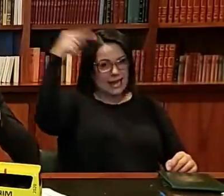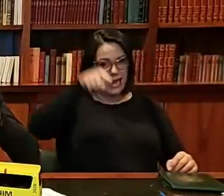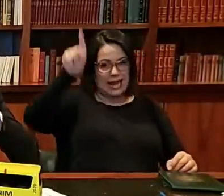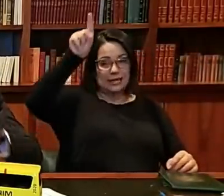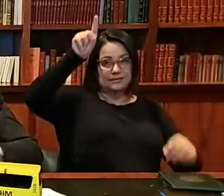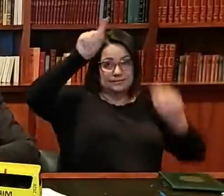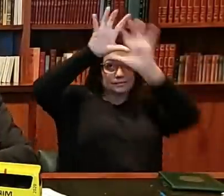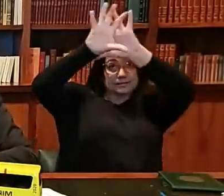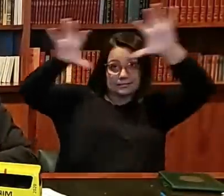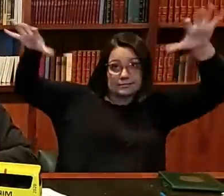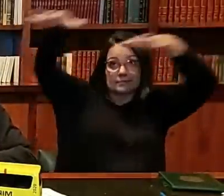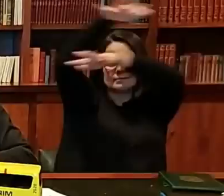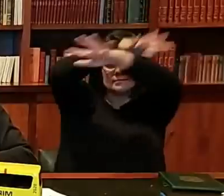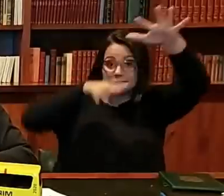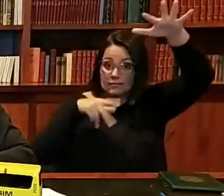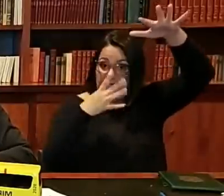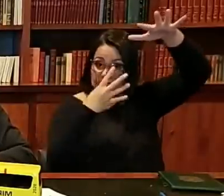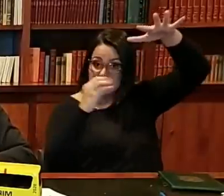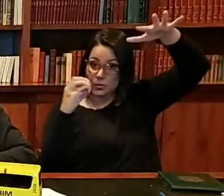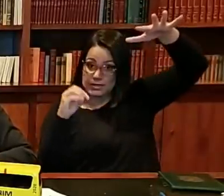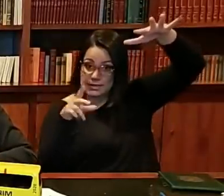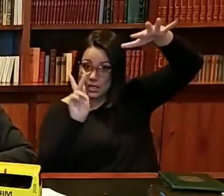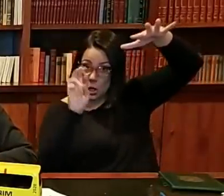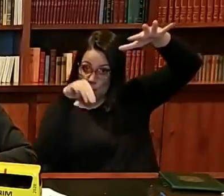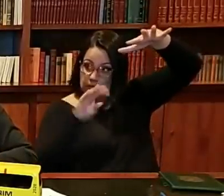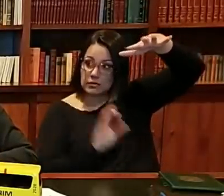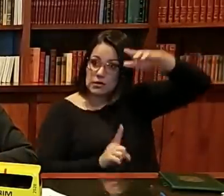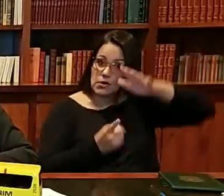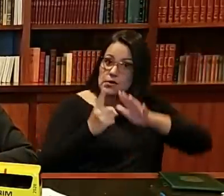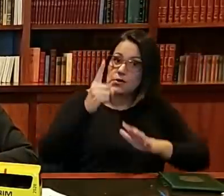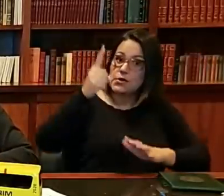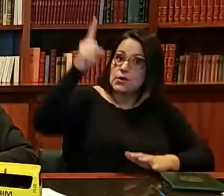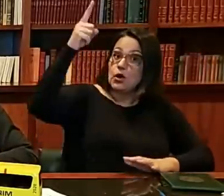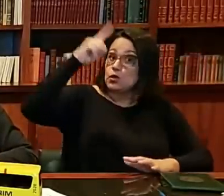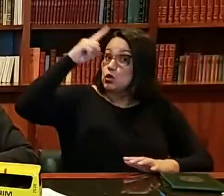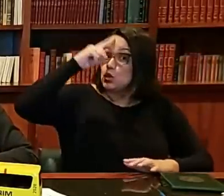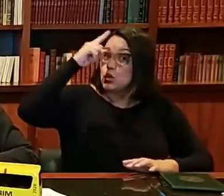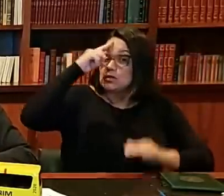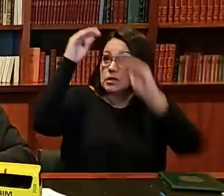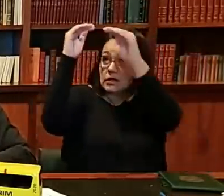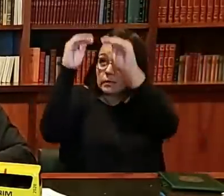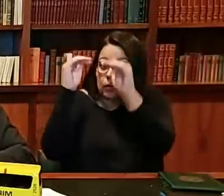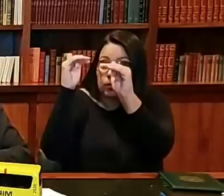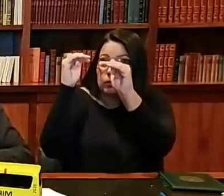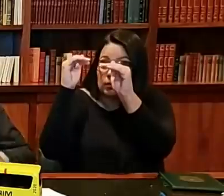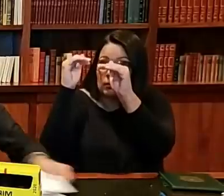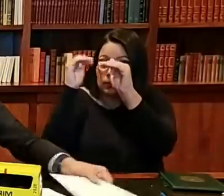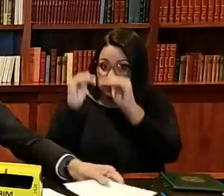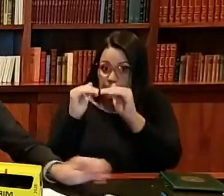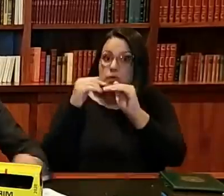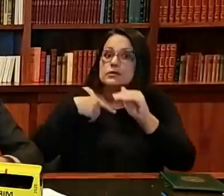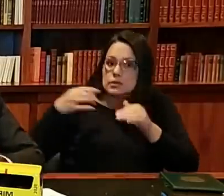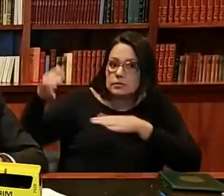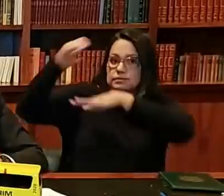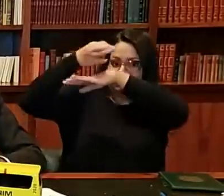Porque mesmo em 400 quilômetros, ainda tem alguma raça, ela começa a perder altitude. Todo dia a gente perde um pouco da altitude. Por isso que de tempos em tempos a gente